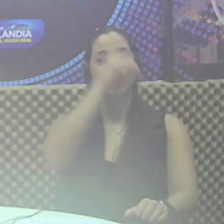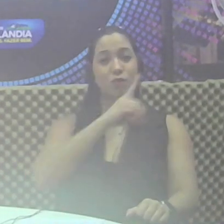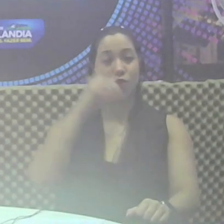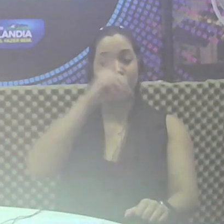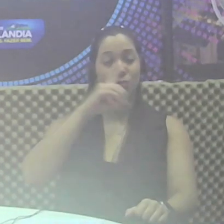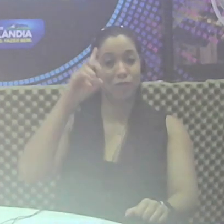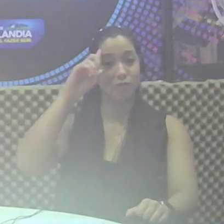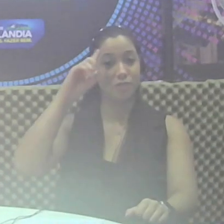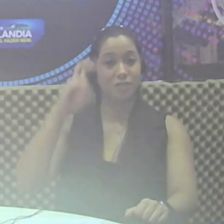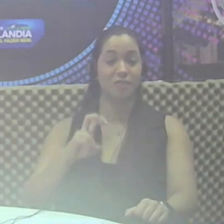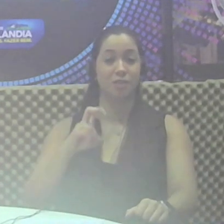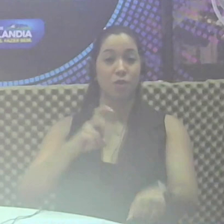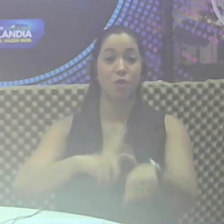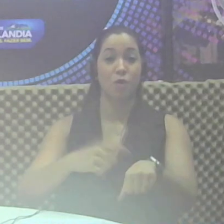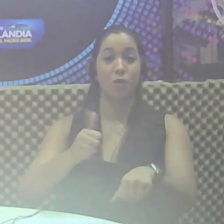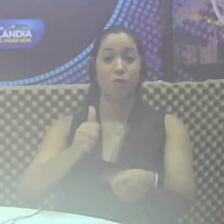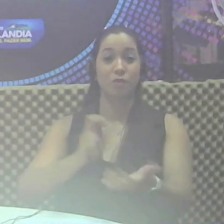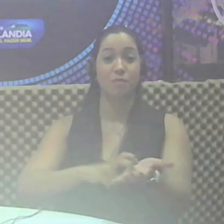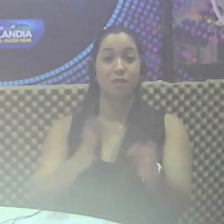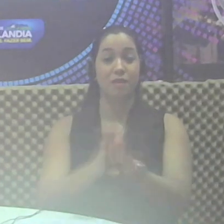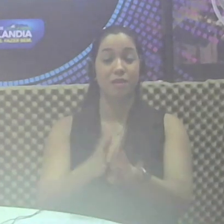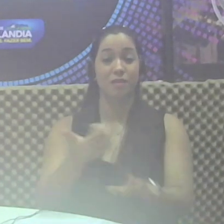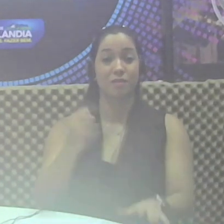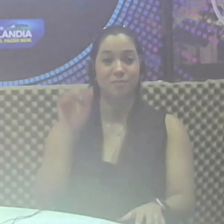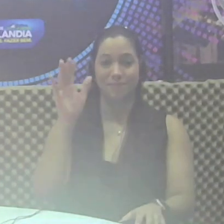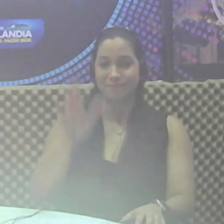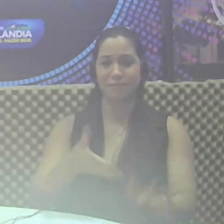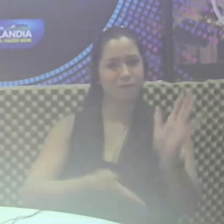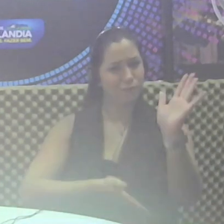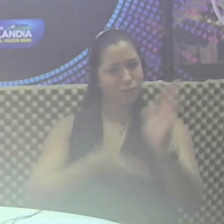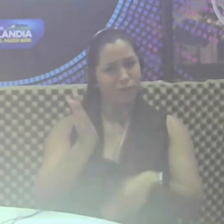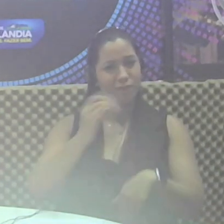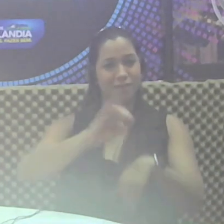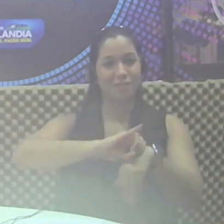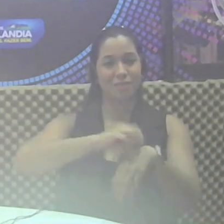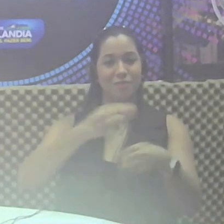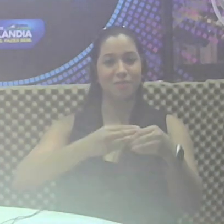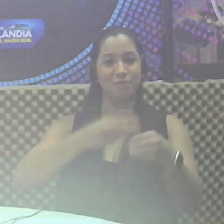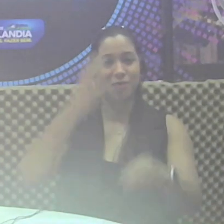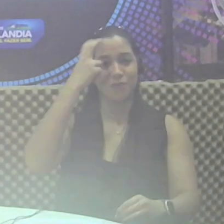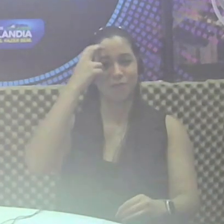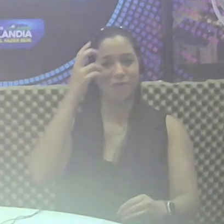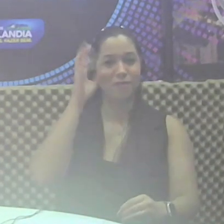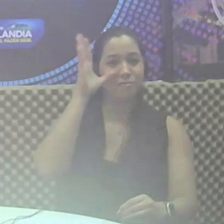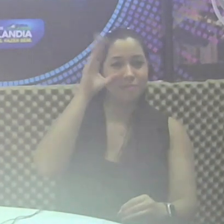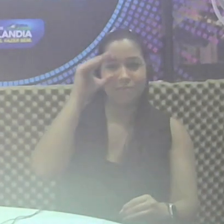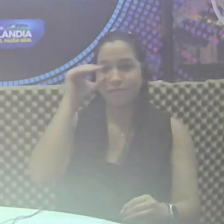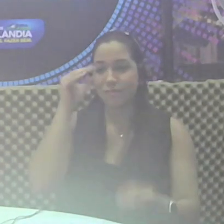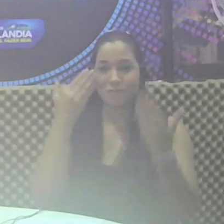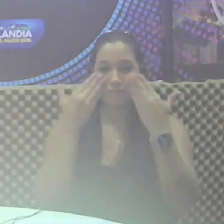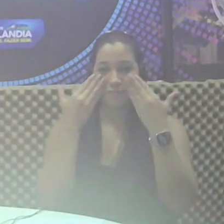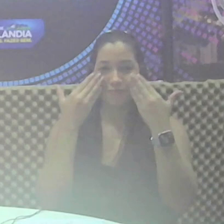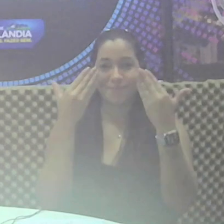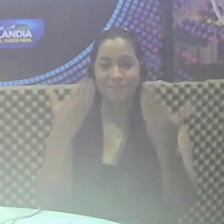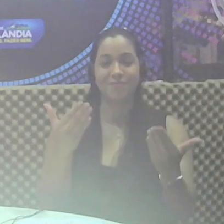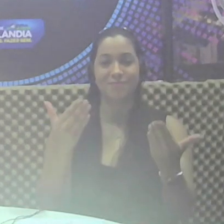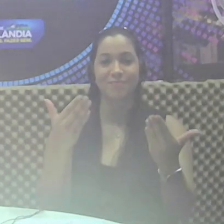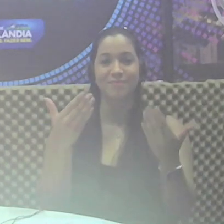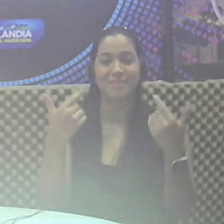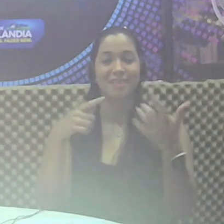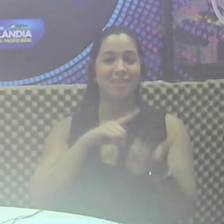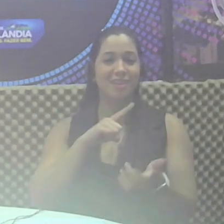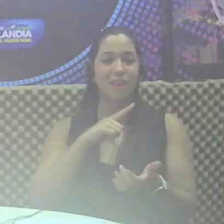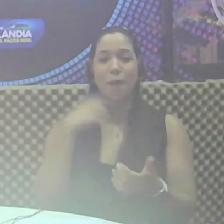da manhã às 6 da tarde. Quem for ao Centro Municipal de Cultura poderá apreciar exposições e curtir